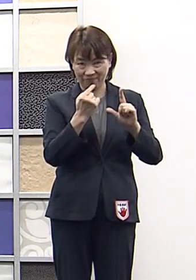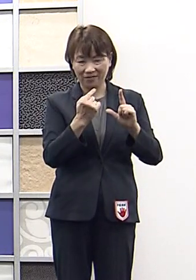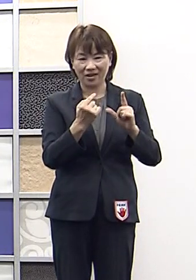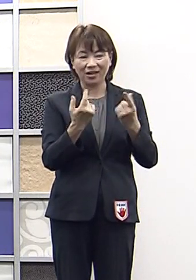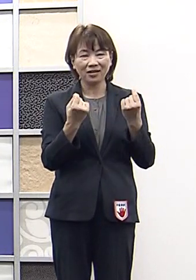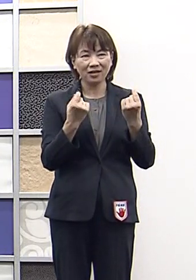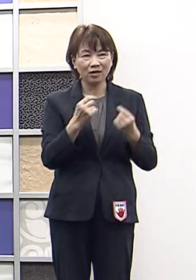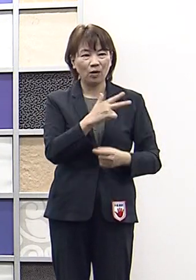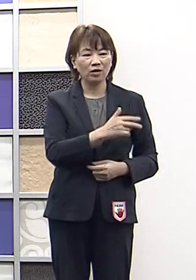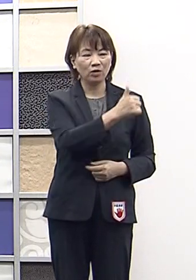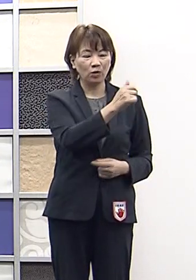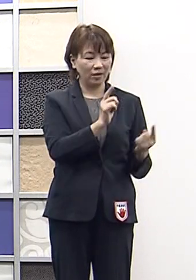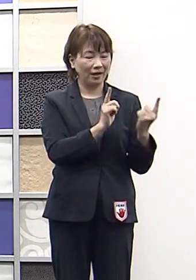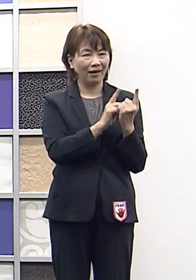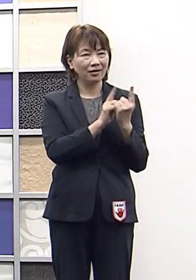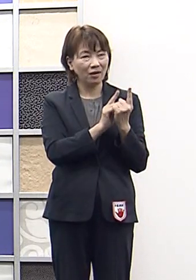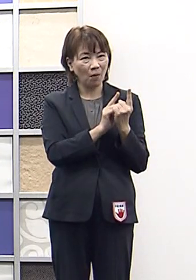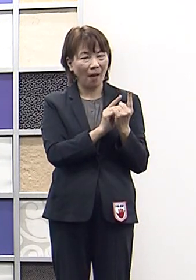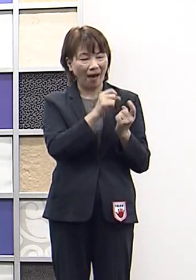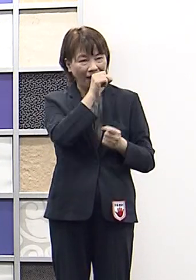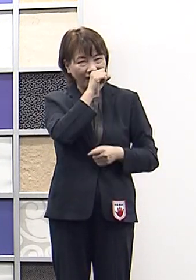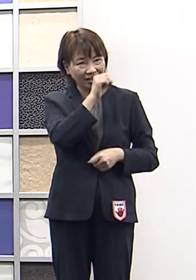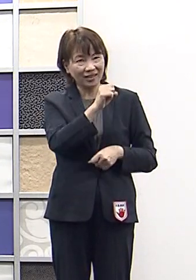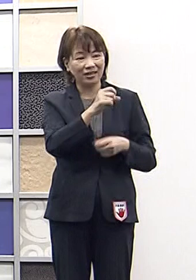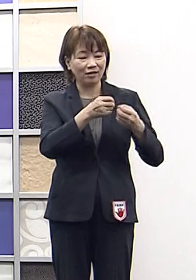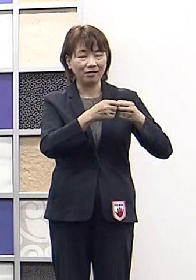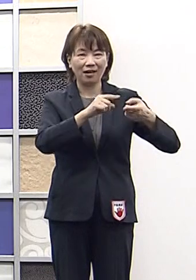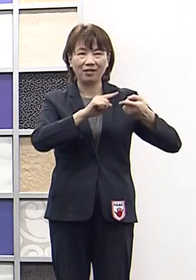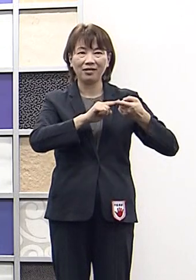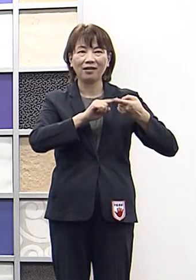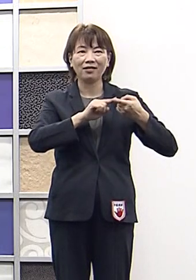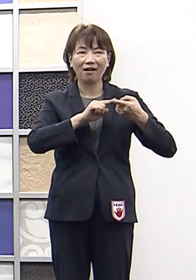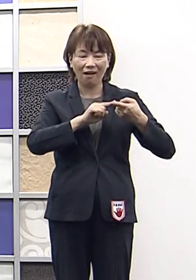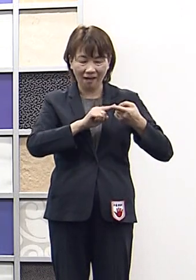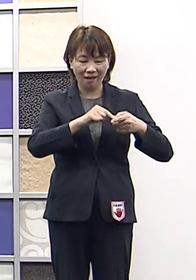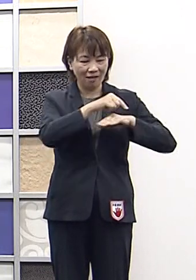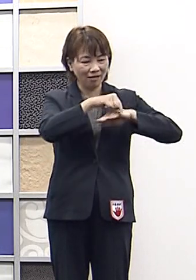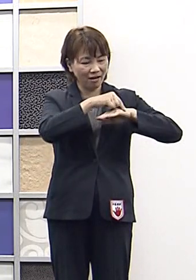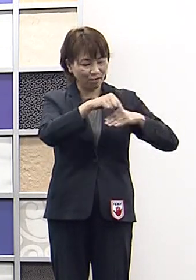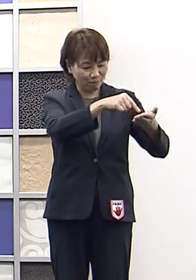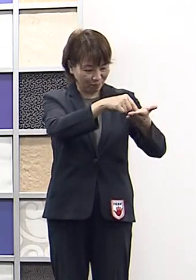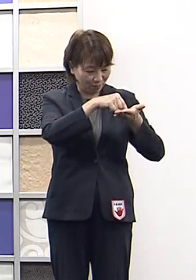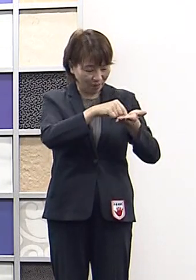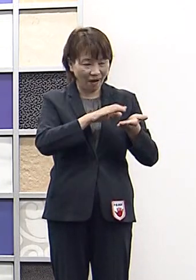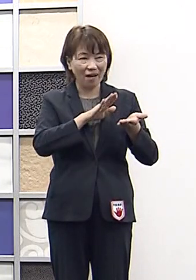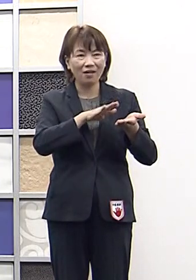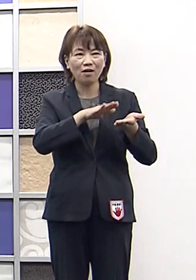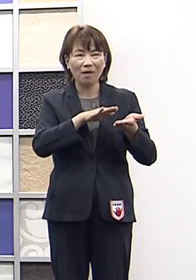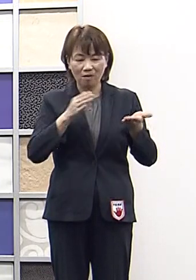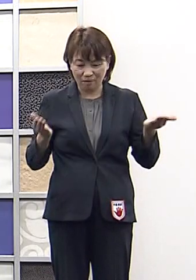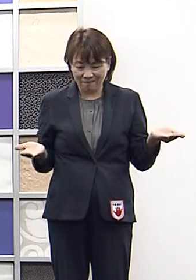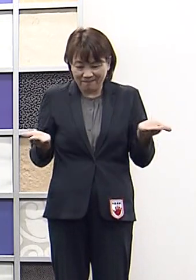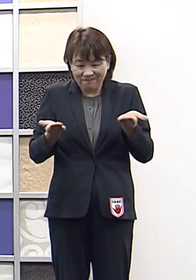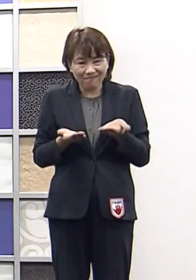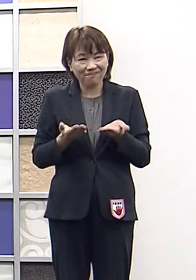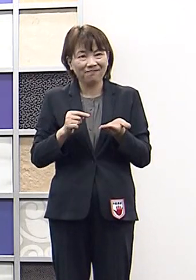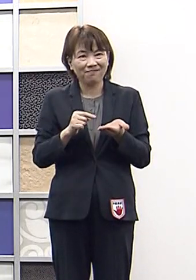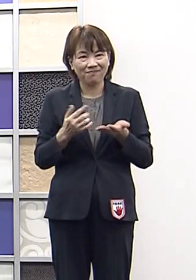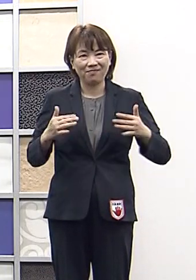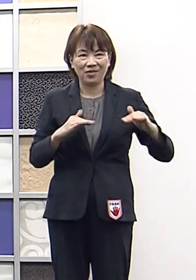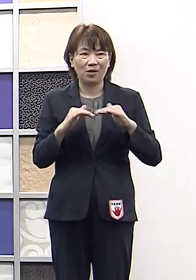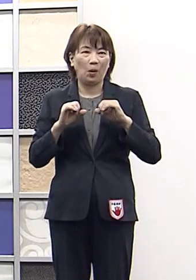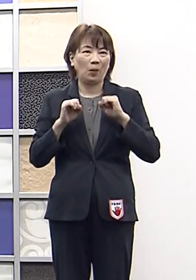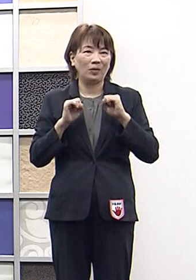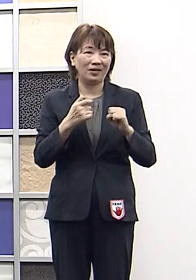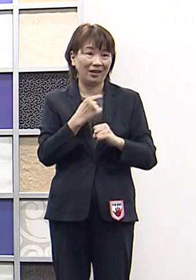場でもそういう話をしてますし、ぜひ具体的なご議論ご提案をいただければですね、それも合わせてみんなで議論しましょうと、